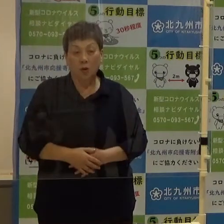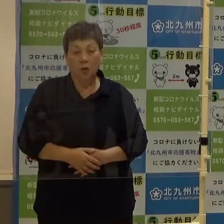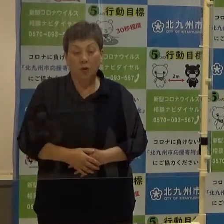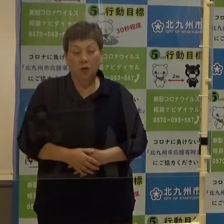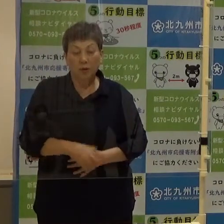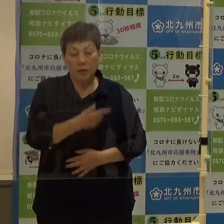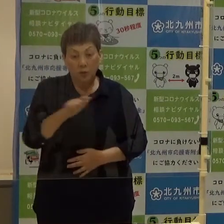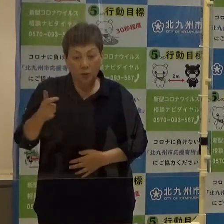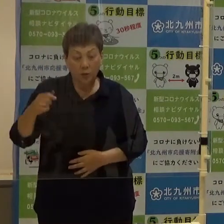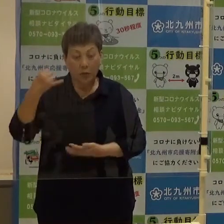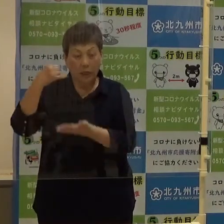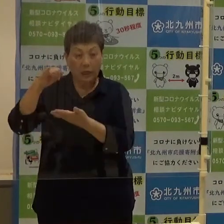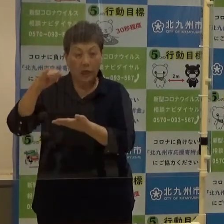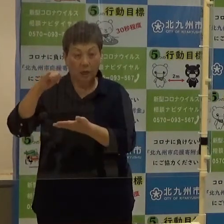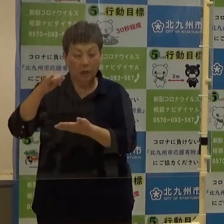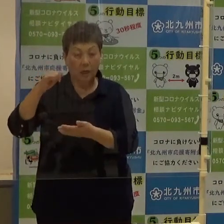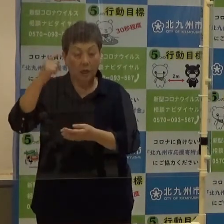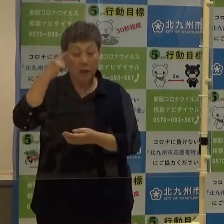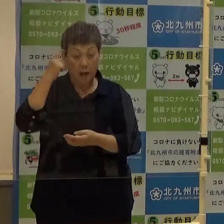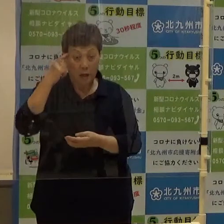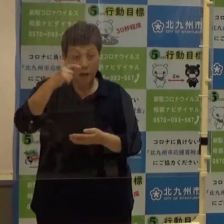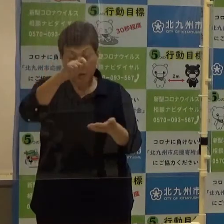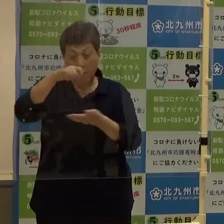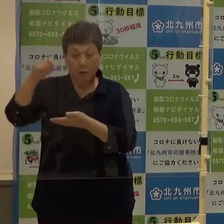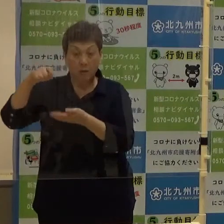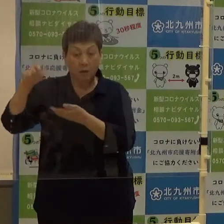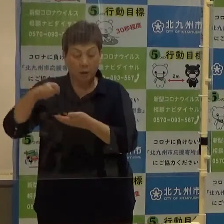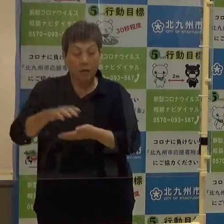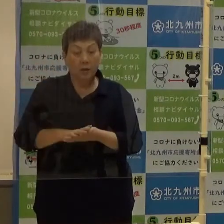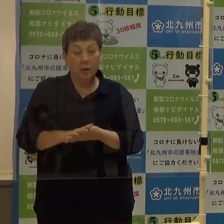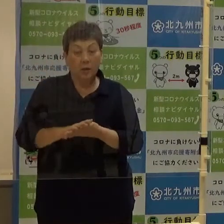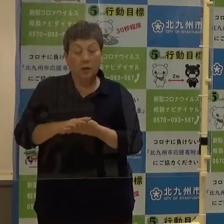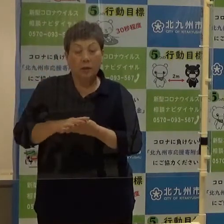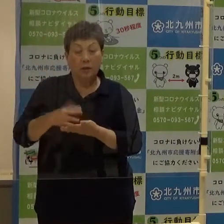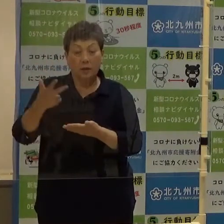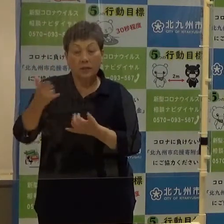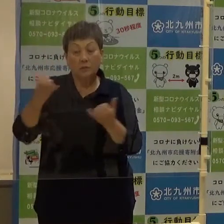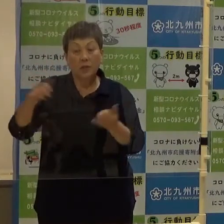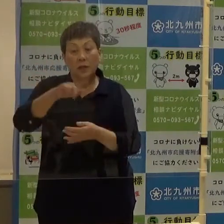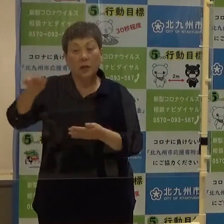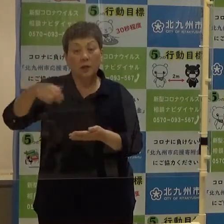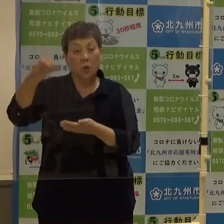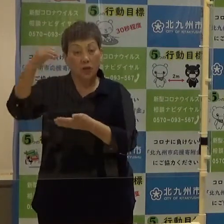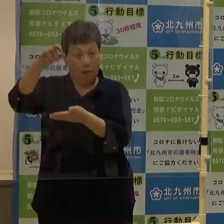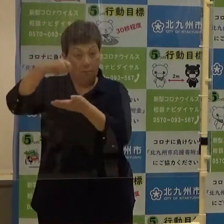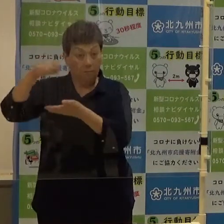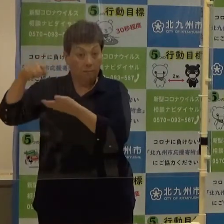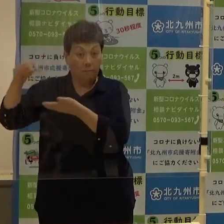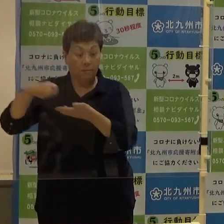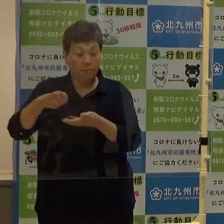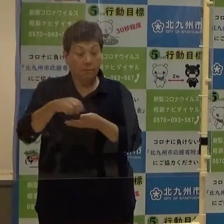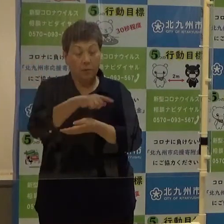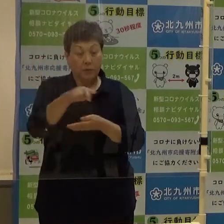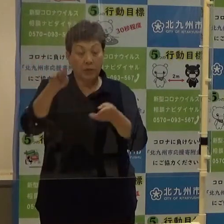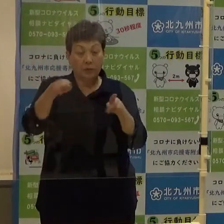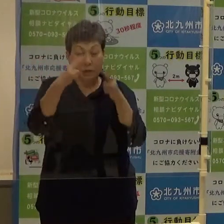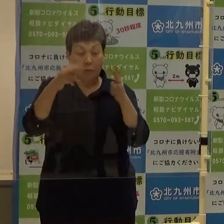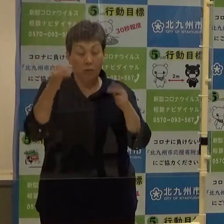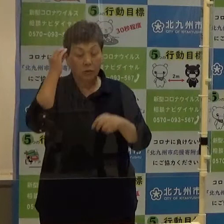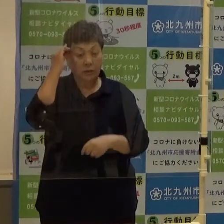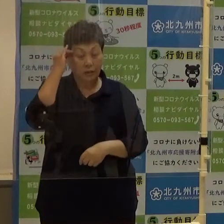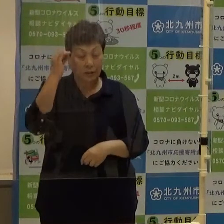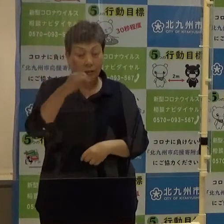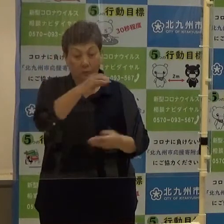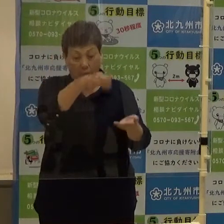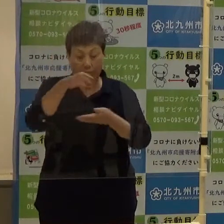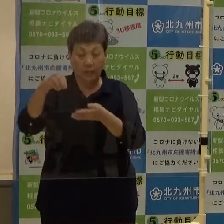知見やさまざまな市民からのご意見もあると思います。各界のそうしたご意見